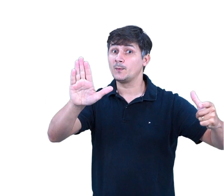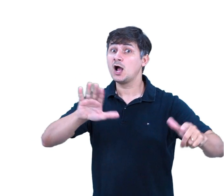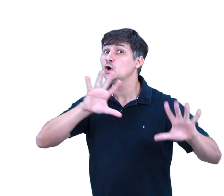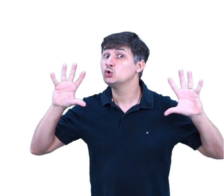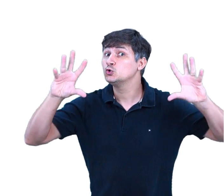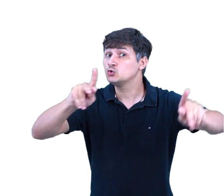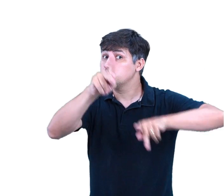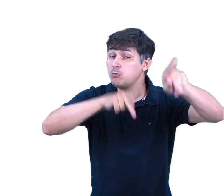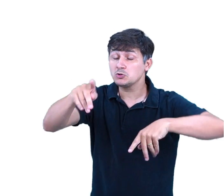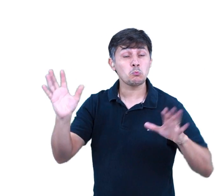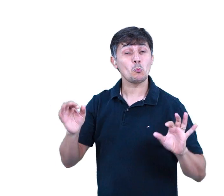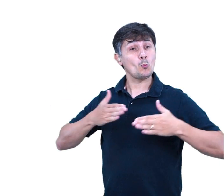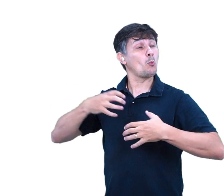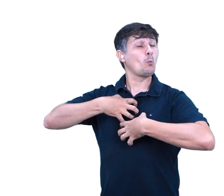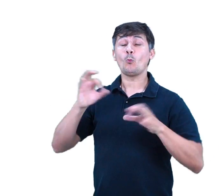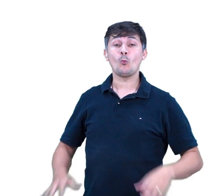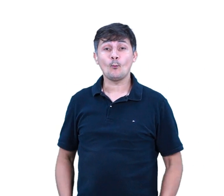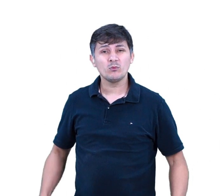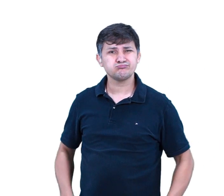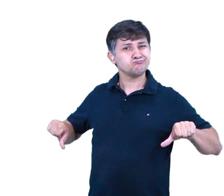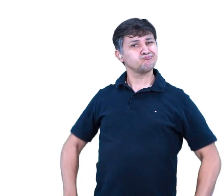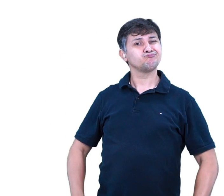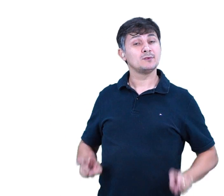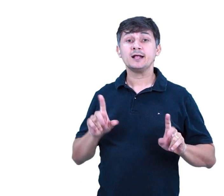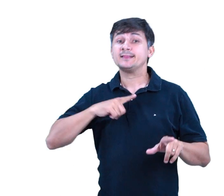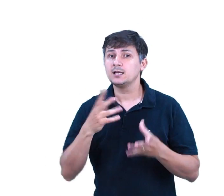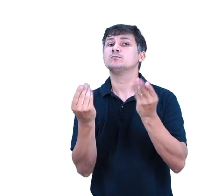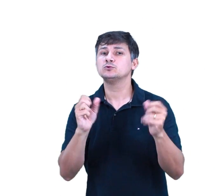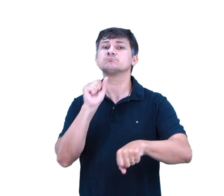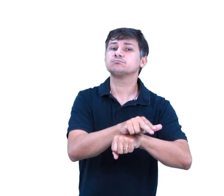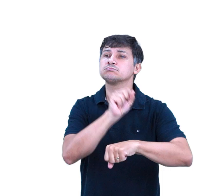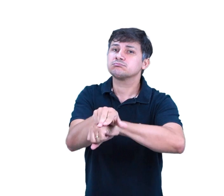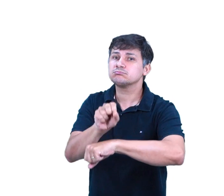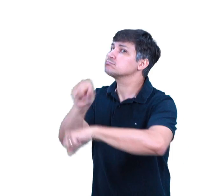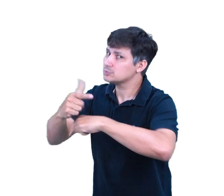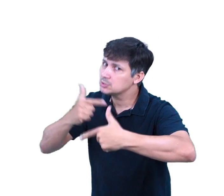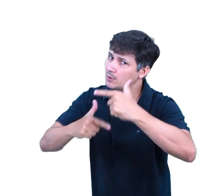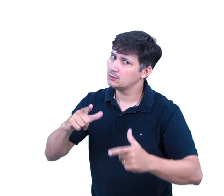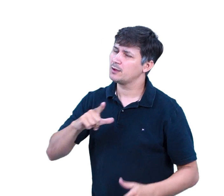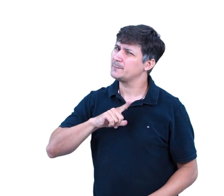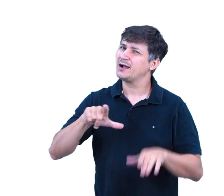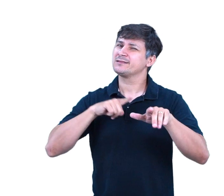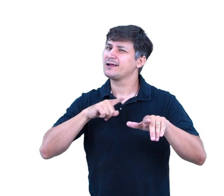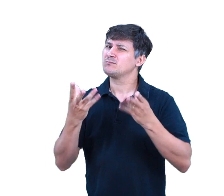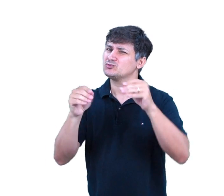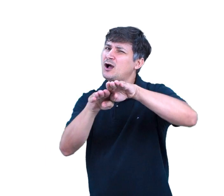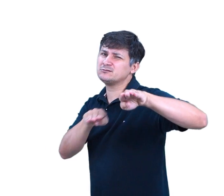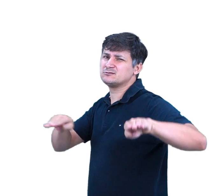toda a população brasileira sentiu isso no bolso. Apesar da grande empregabilidade, aumentou muito a desigualdade